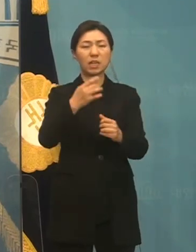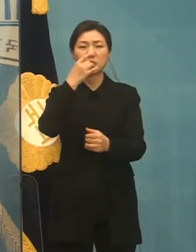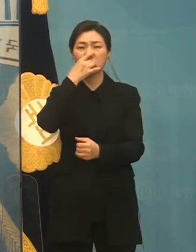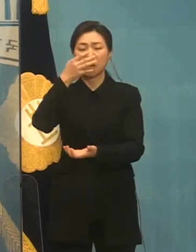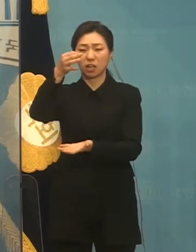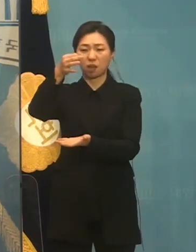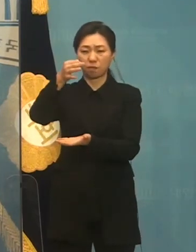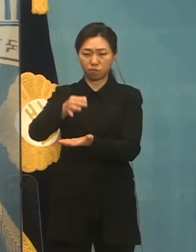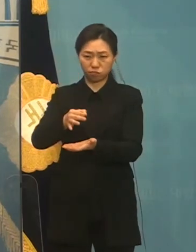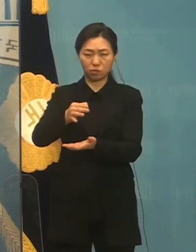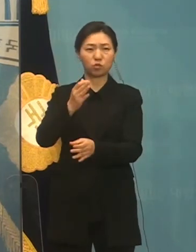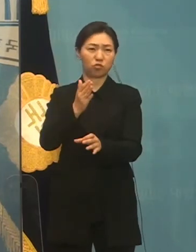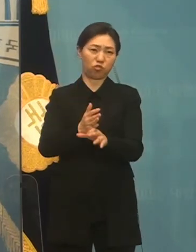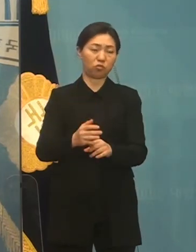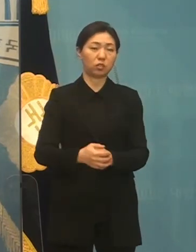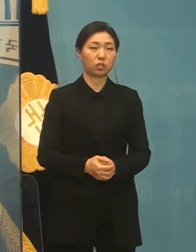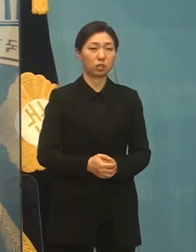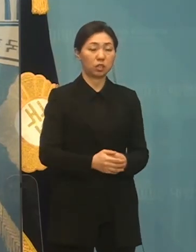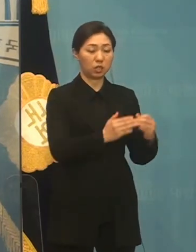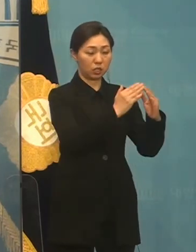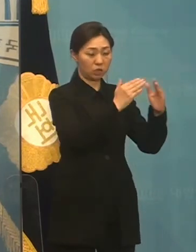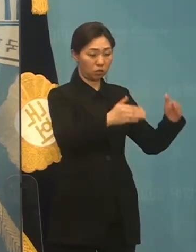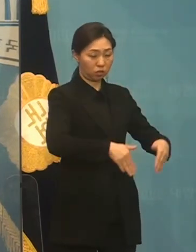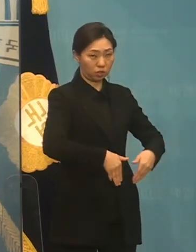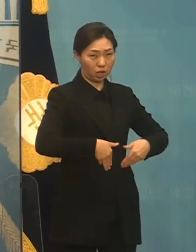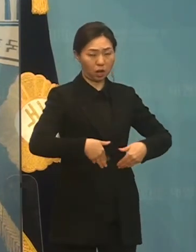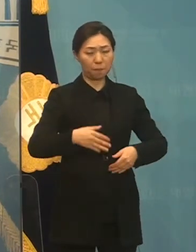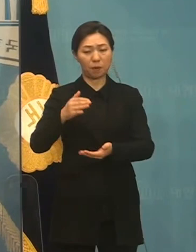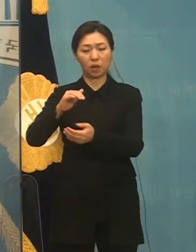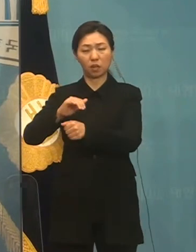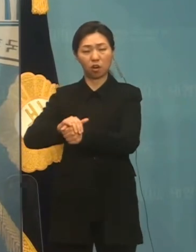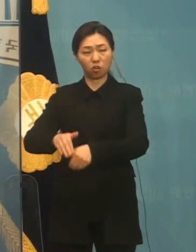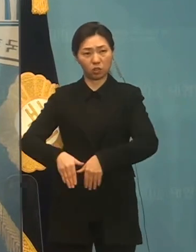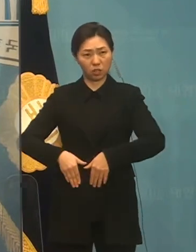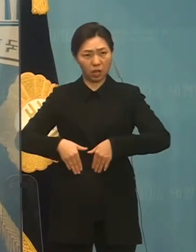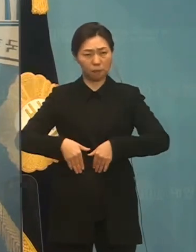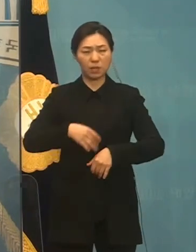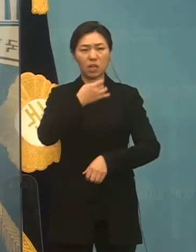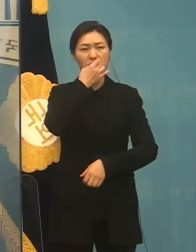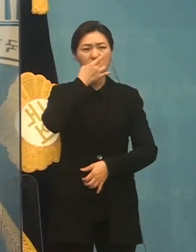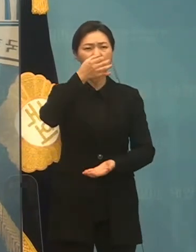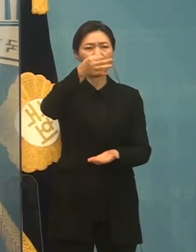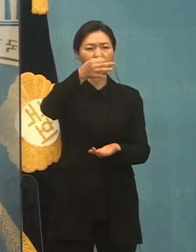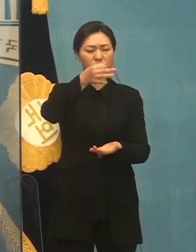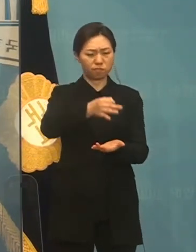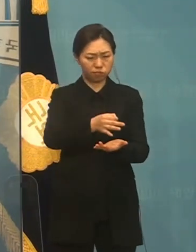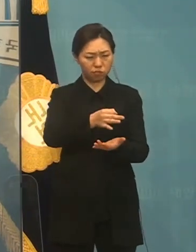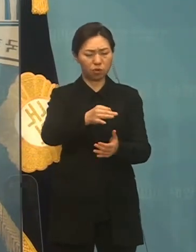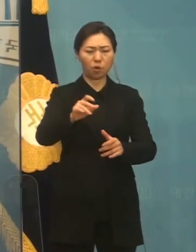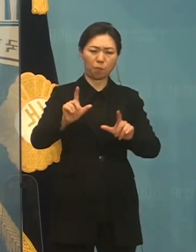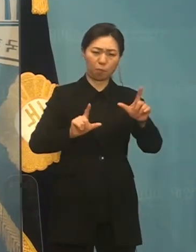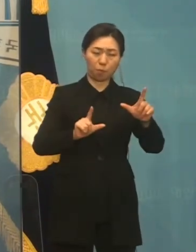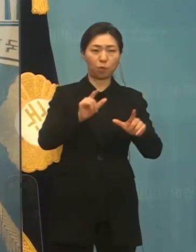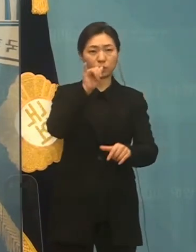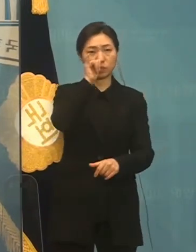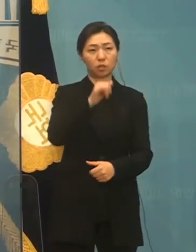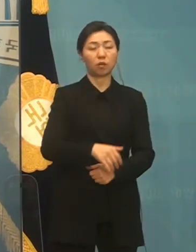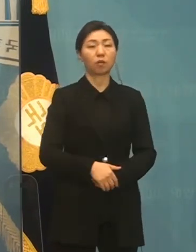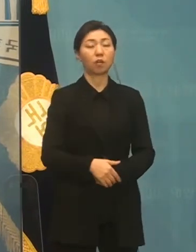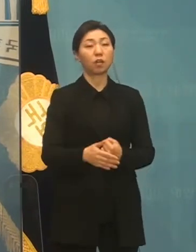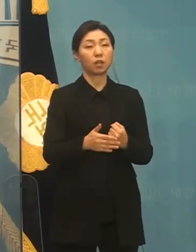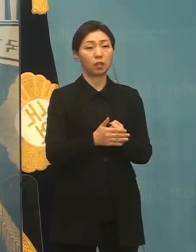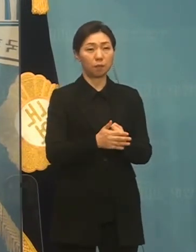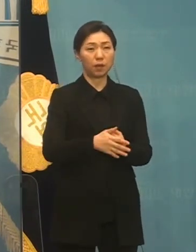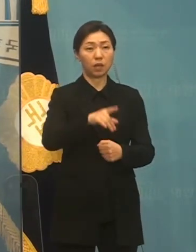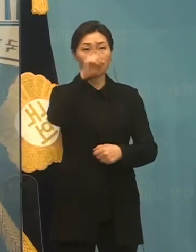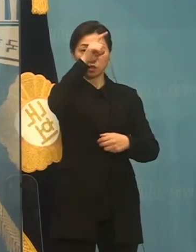해서 쌀값의 폭락 기조가 지금 벌어지고 있습니다. 이에 따라서 우리는 지속적으로